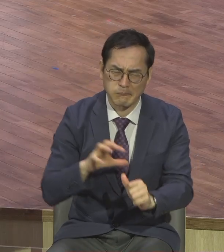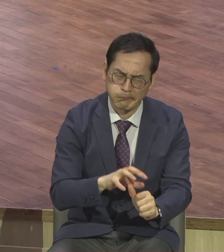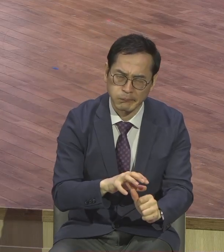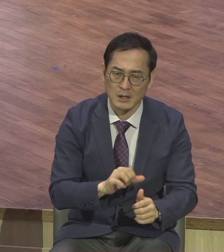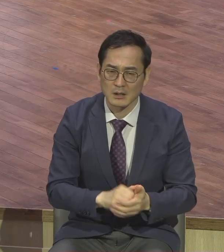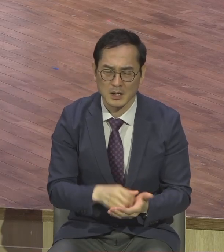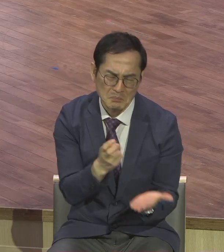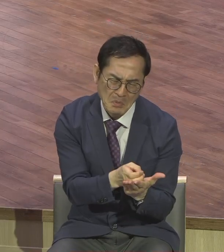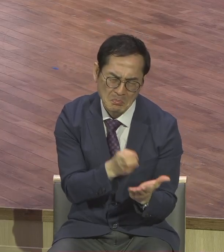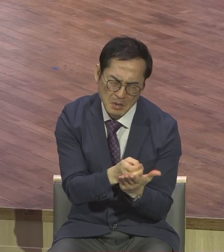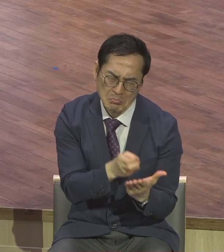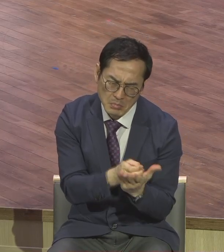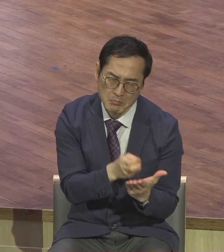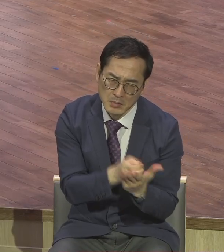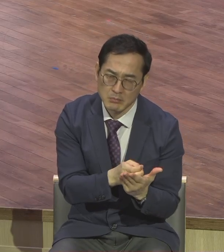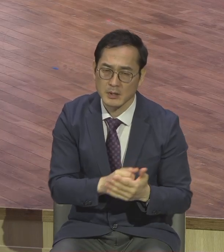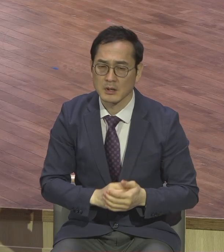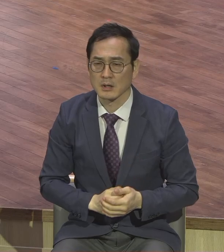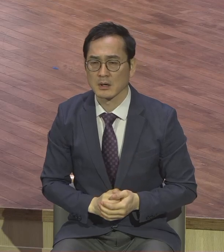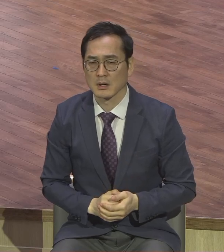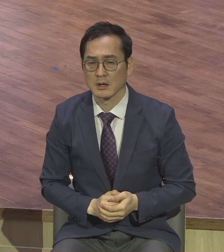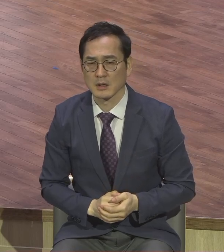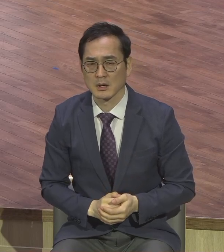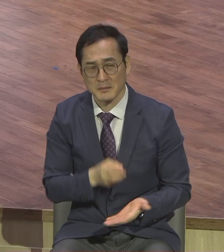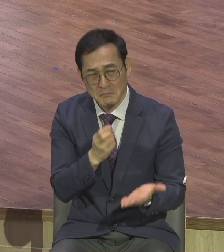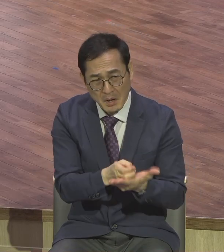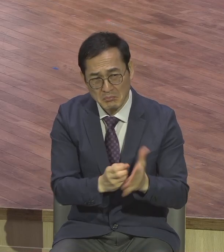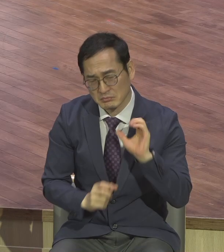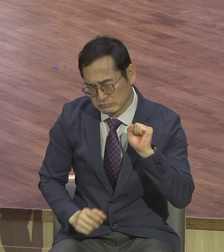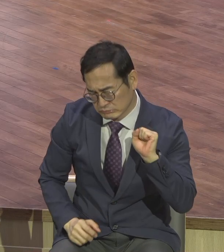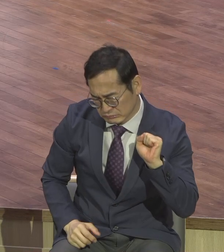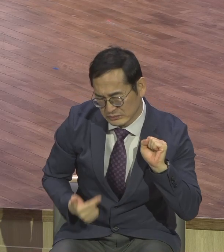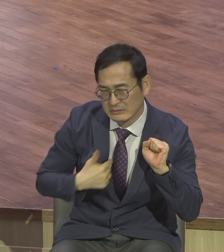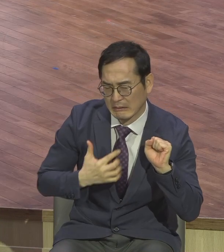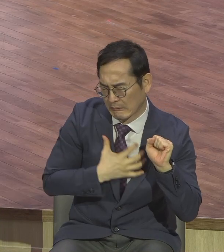깨닫지는 못하고 눌려 살았구나.